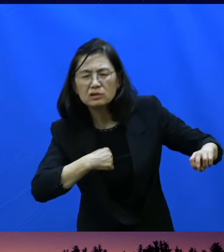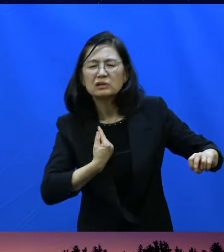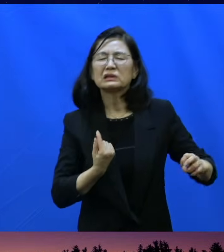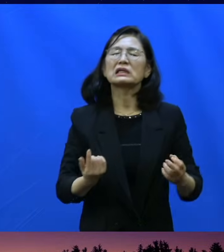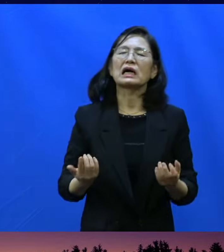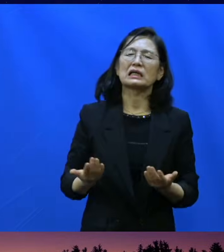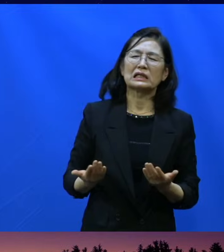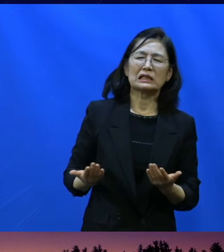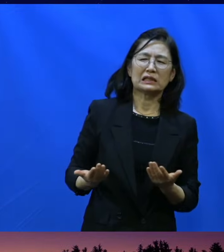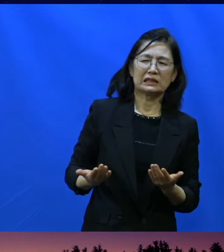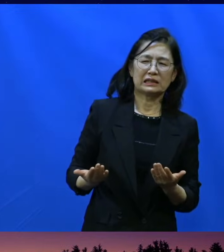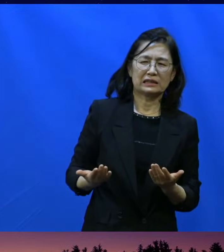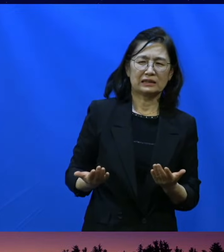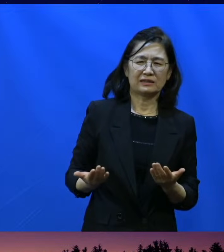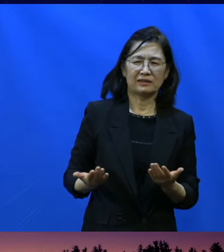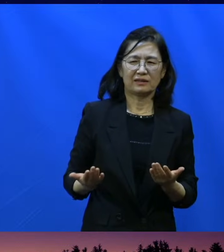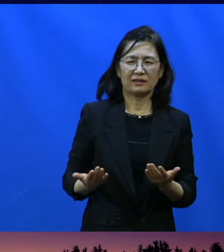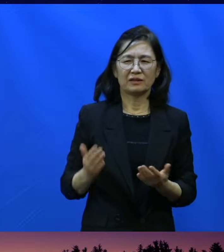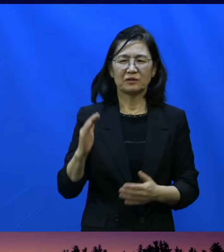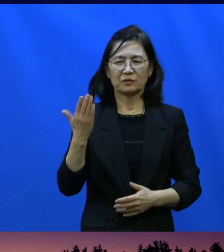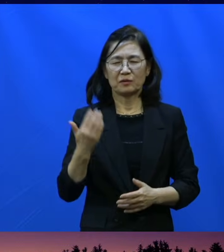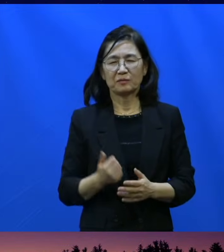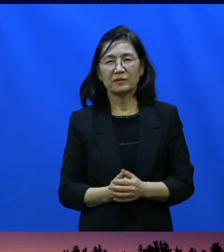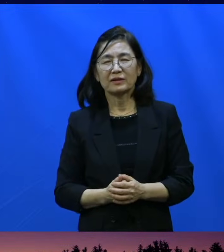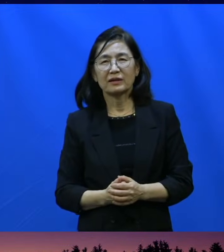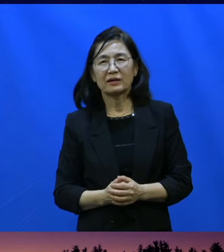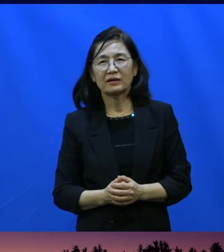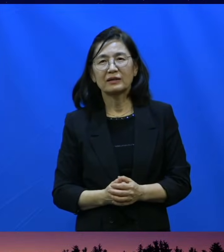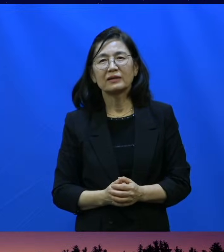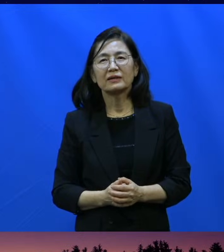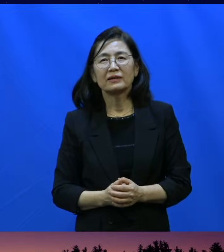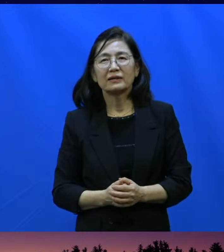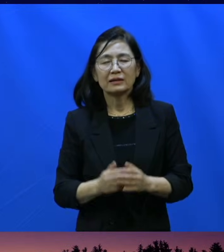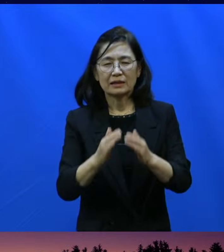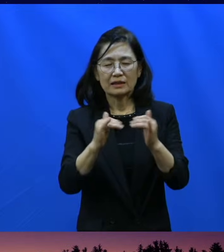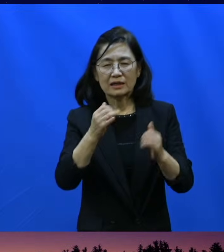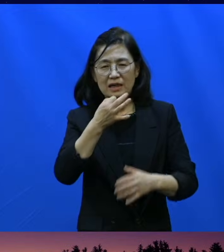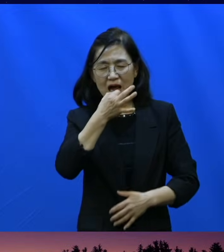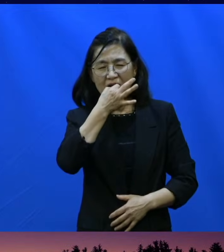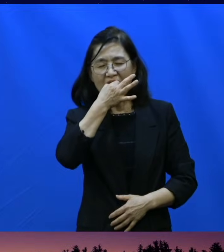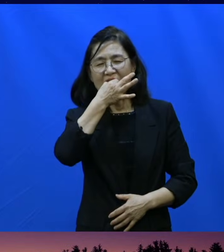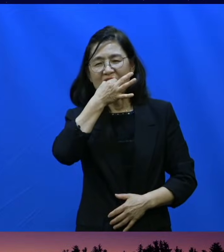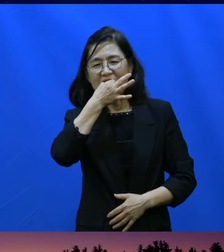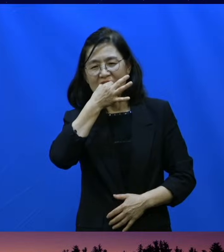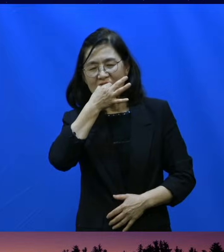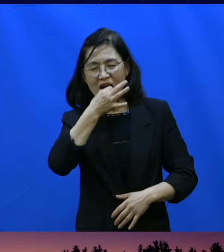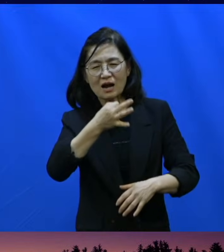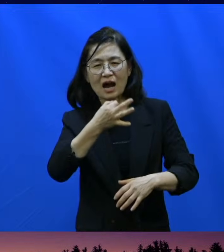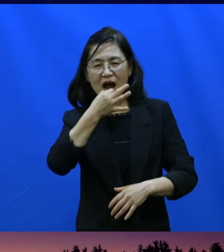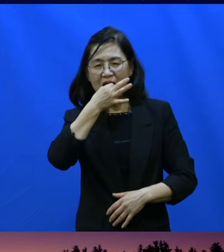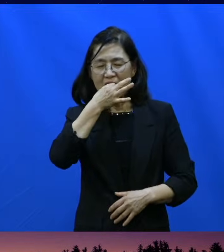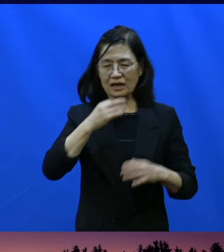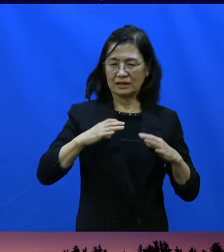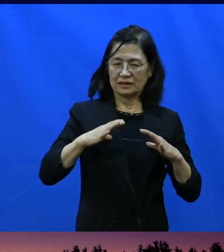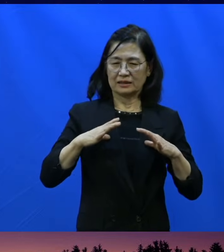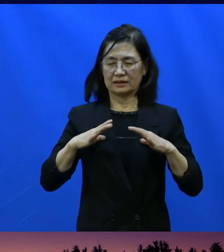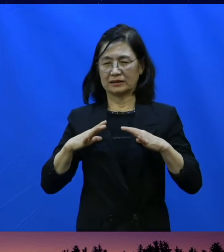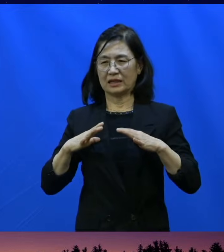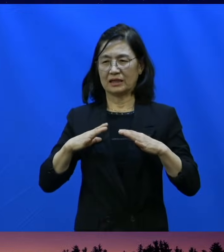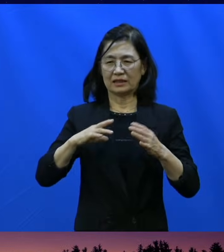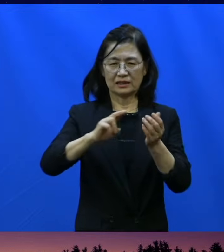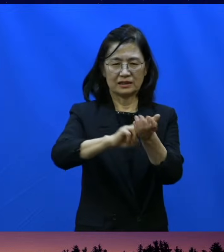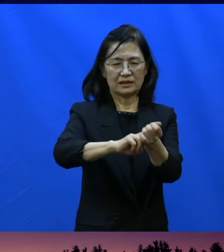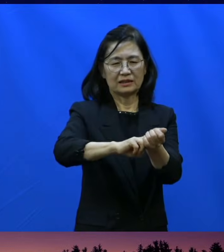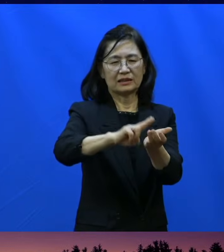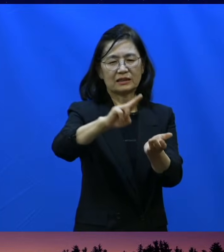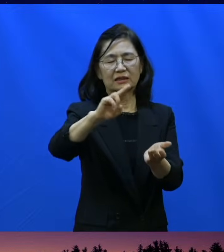않아요. 그리고 인간의 연약함이 드러나기 시작합니다. 인간의 욕망과 허세가 드러나는 거예요. 그래서 여러분, 우리는 얼마나 많은